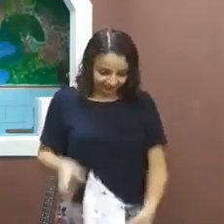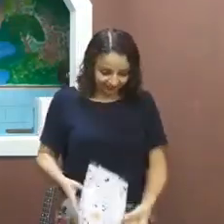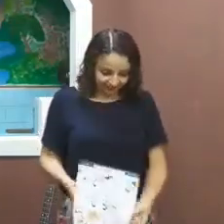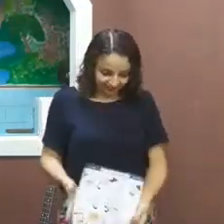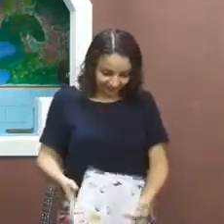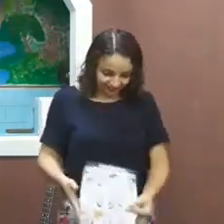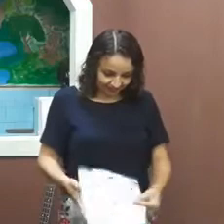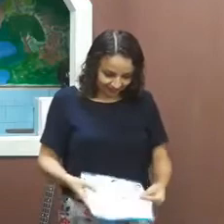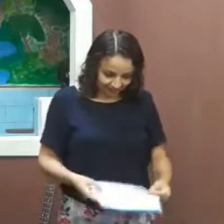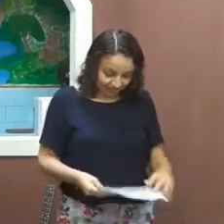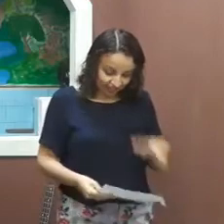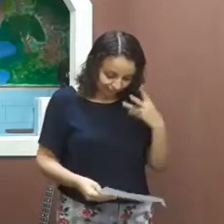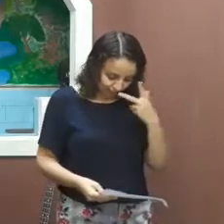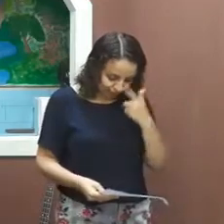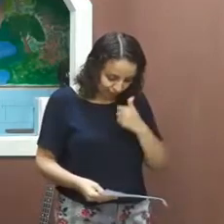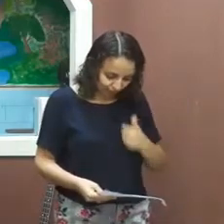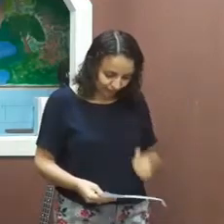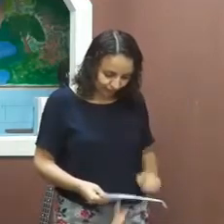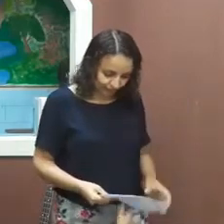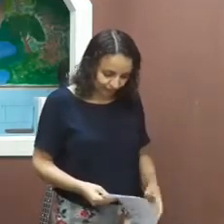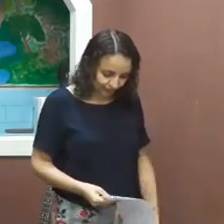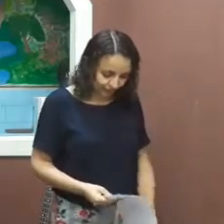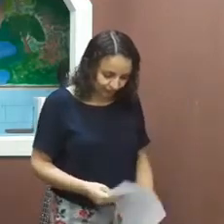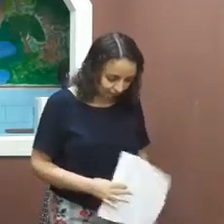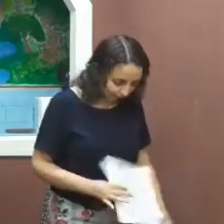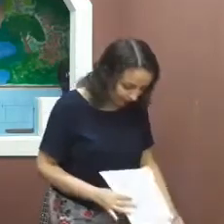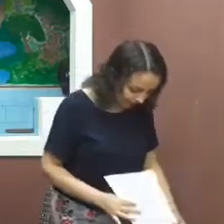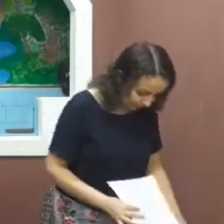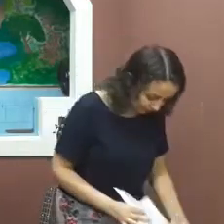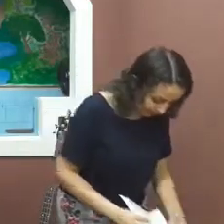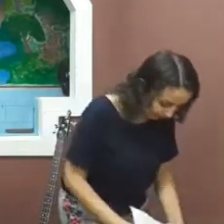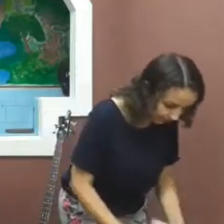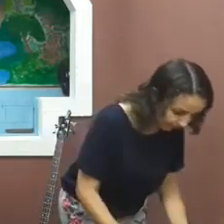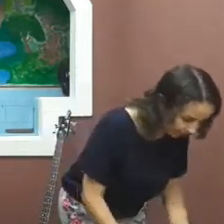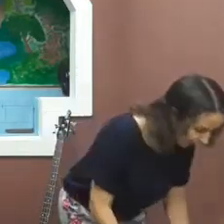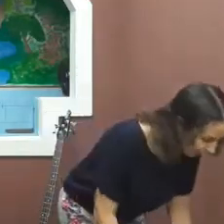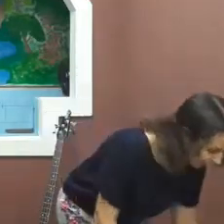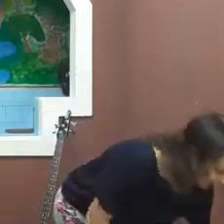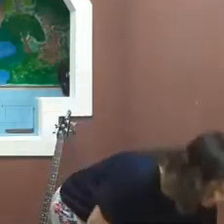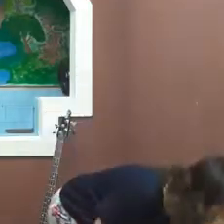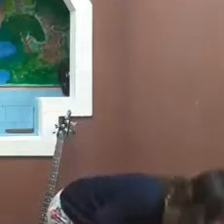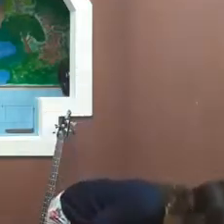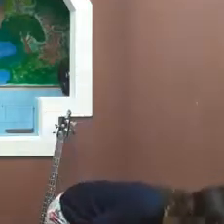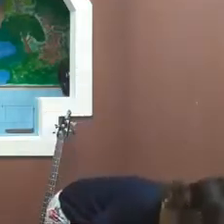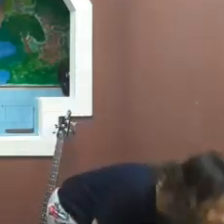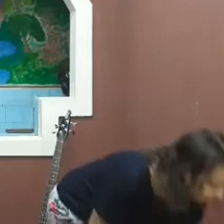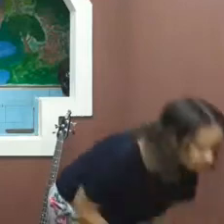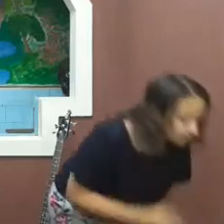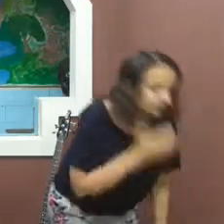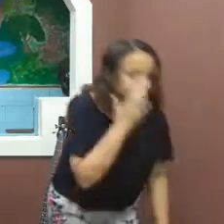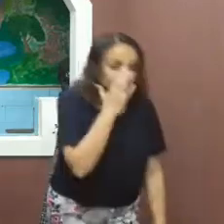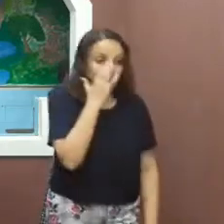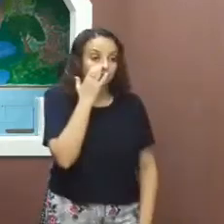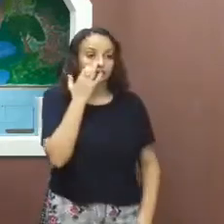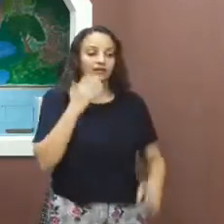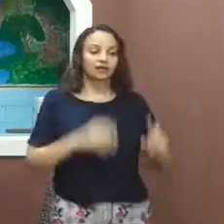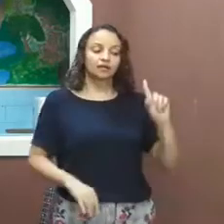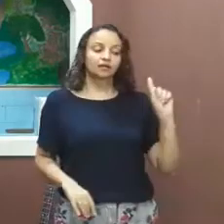é muito grande. Culpa nossa muitas vezes não. Nós somos